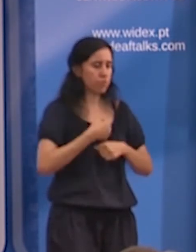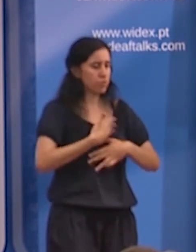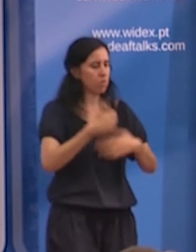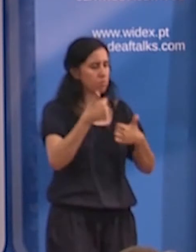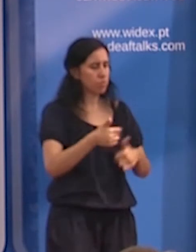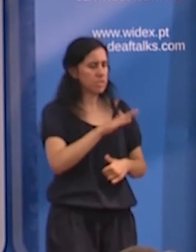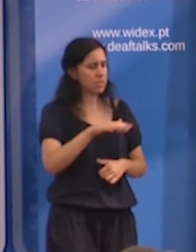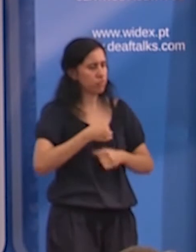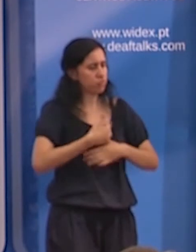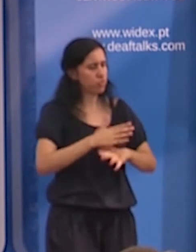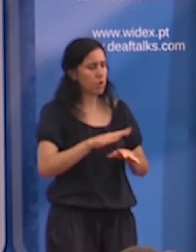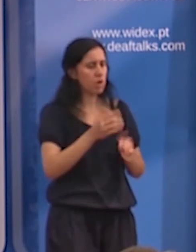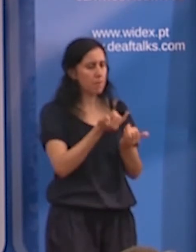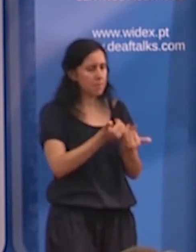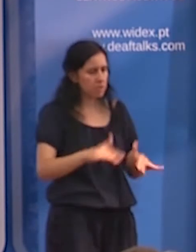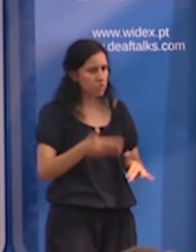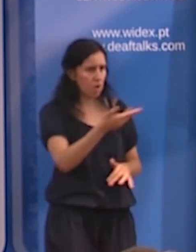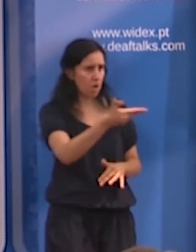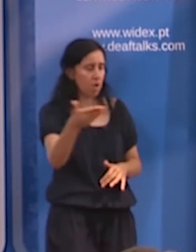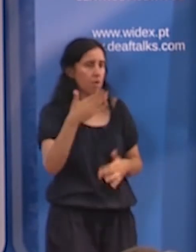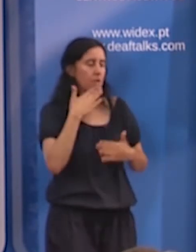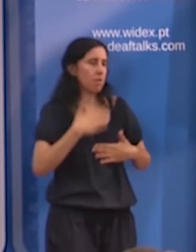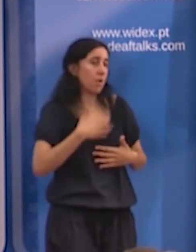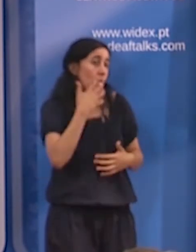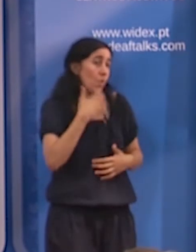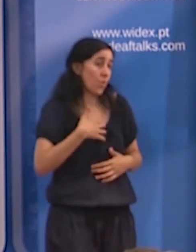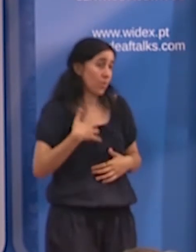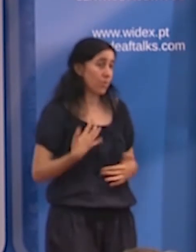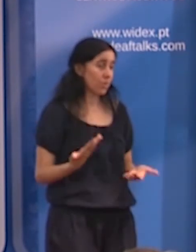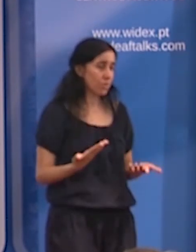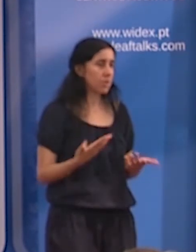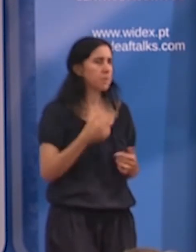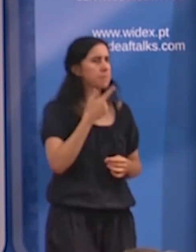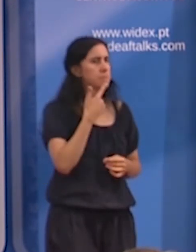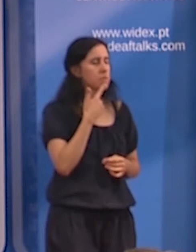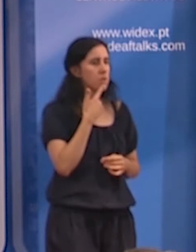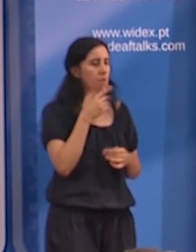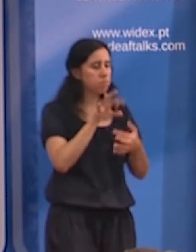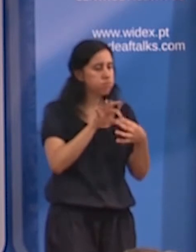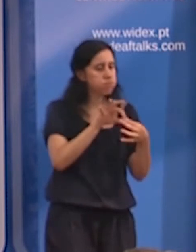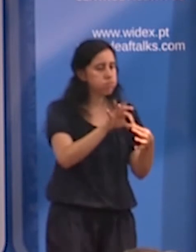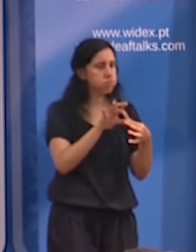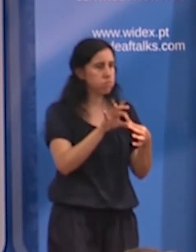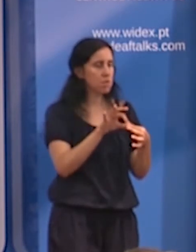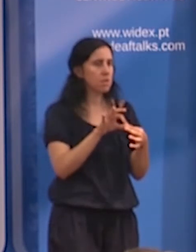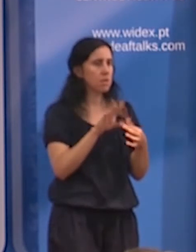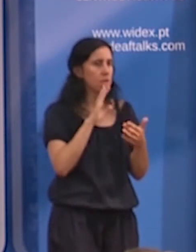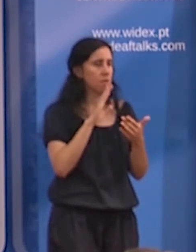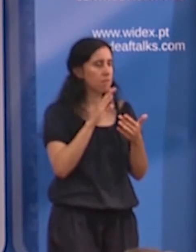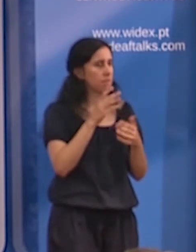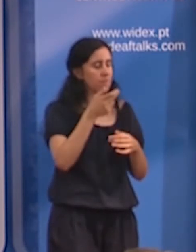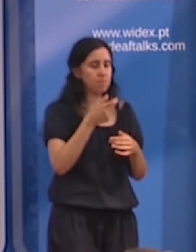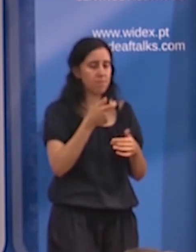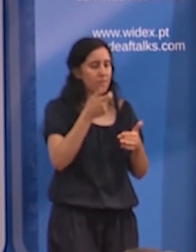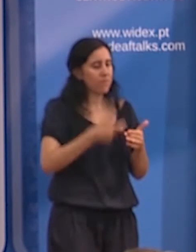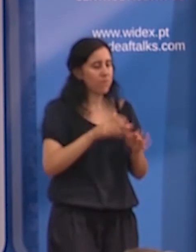profissionais, cientistas, alguns deles pianistas, enche-nos claramente de orgulho e percebemos que é um elo de ligação que nos vai ficar